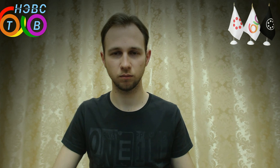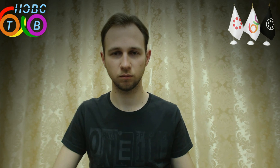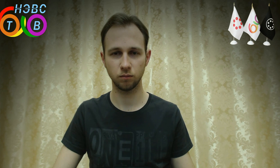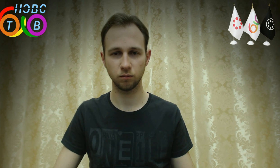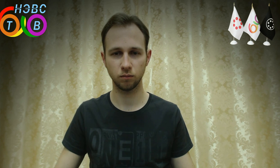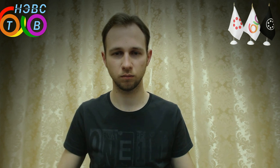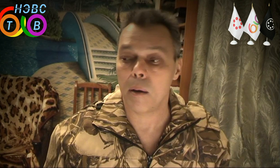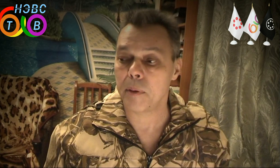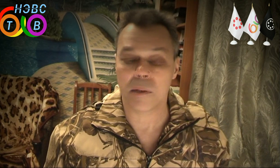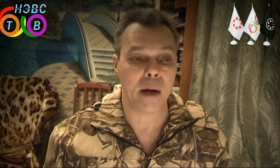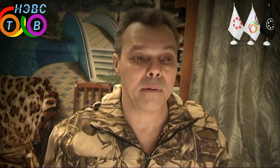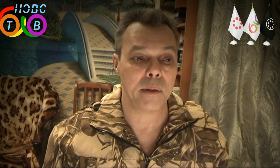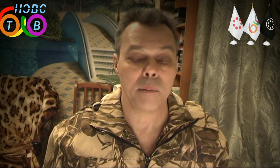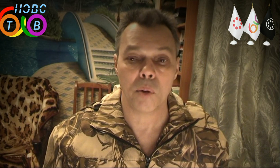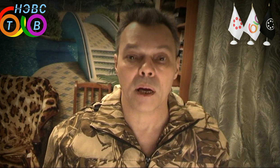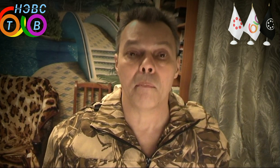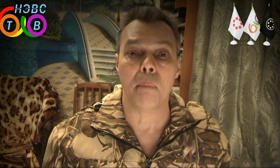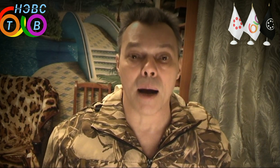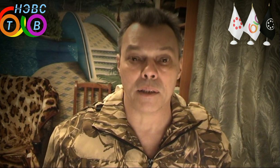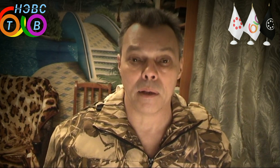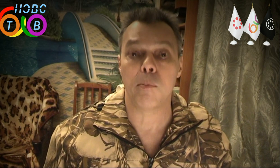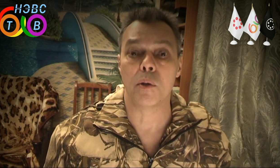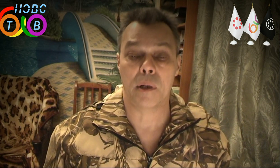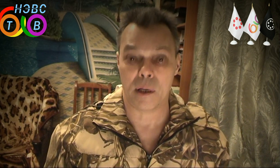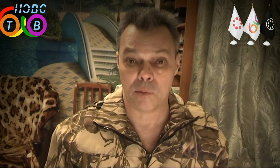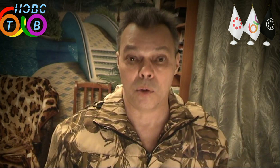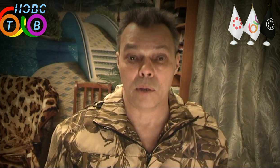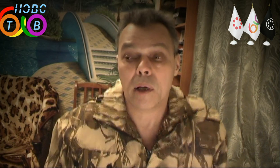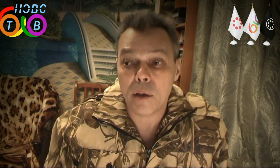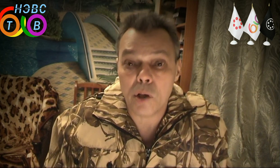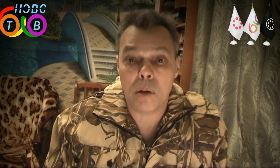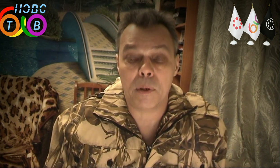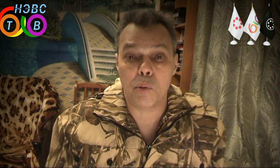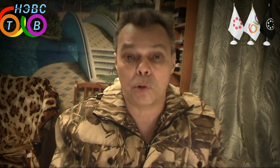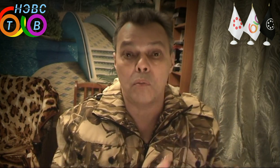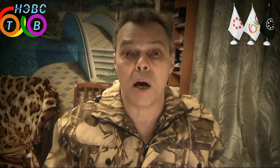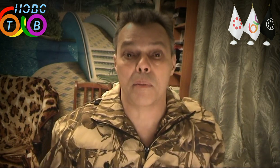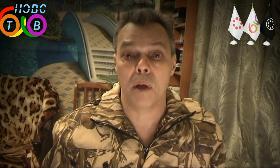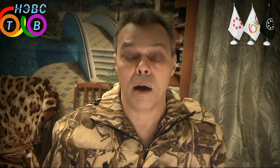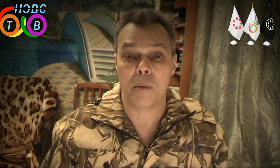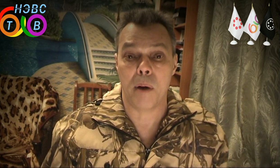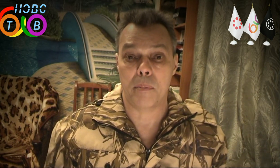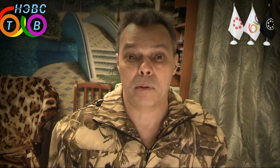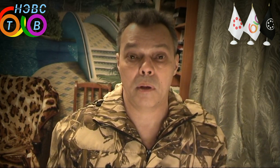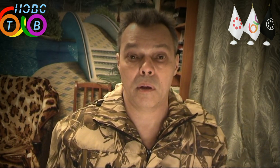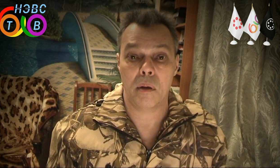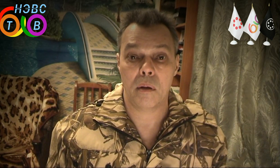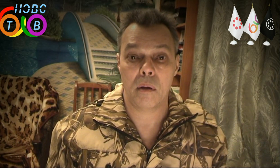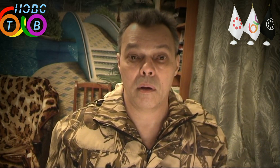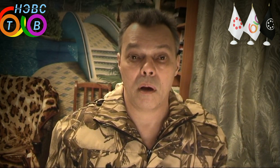вот в России, присваивает ребенка матери после развода. Да, конечно, потому что он мамин, а не папин. А